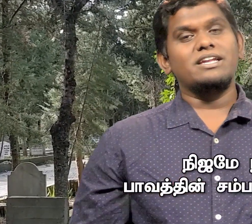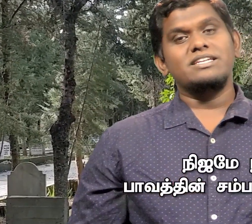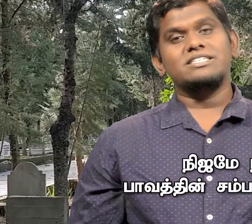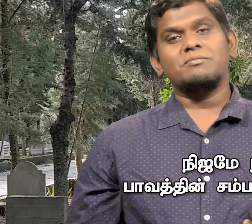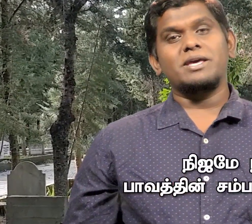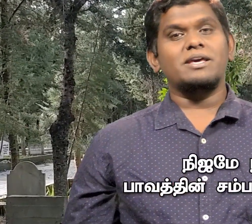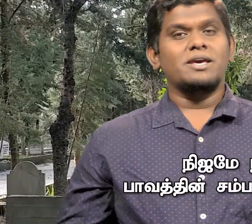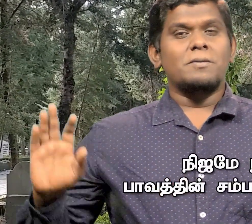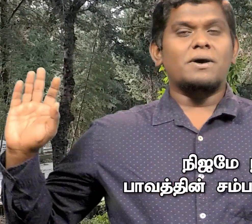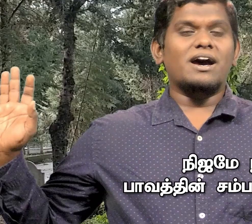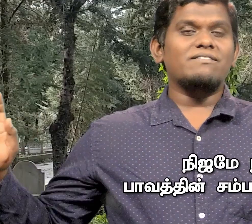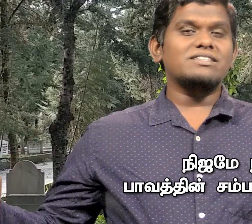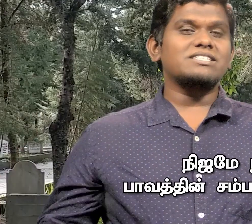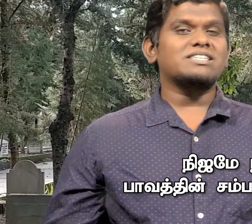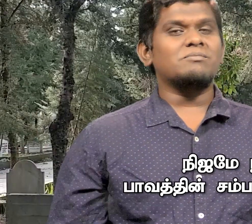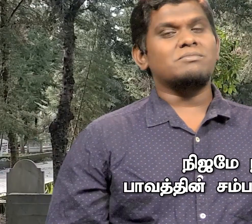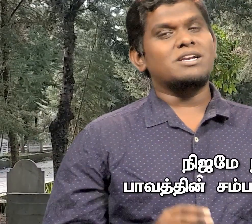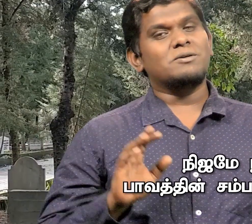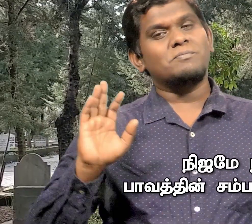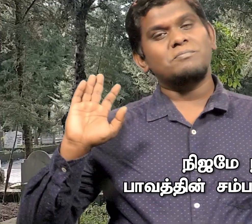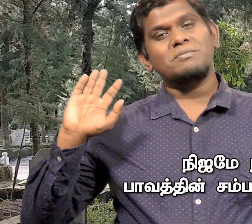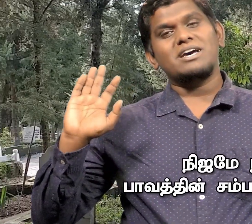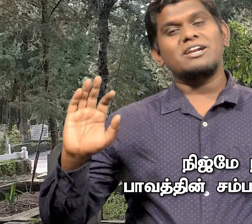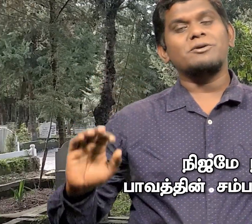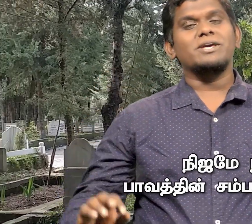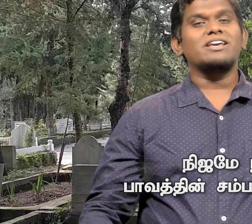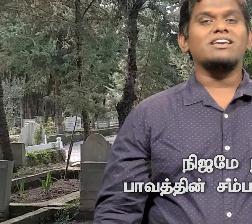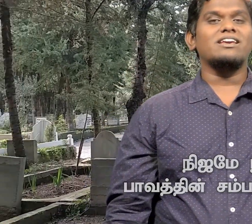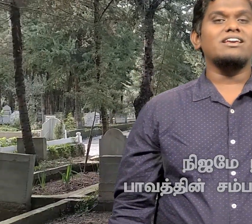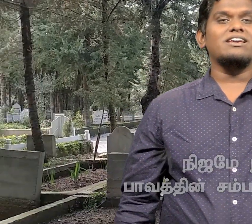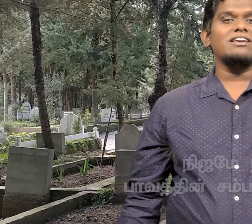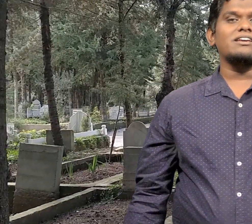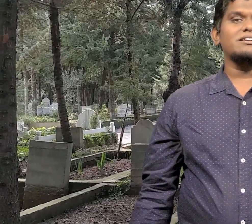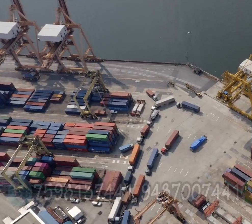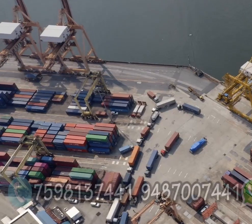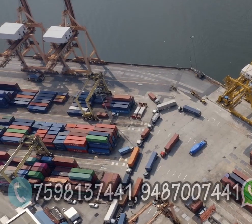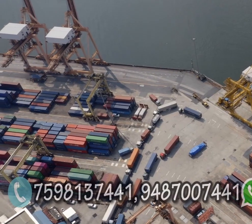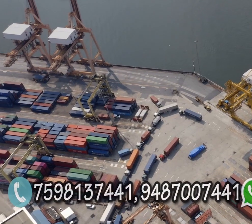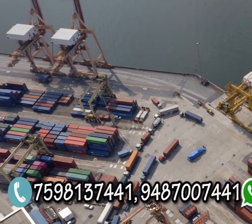நிஜமே நிஜமே பாவத்தின் சம்பளம் மரணமே